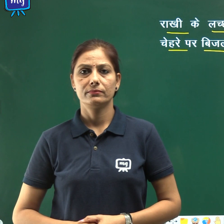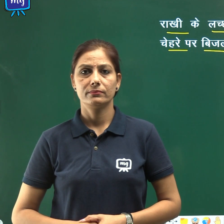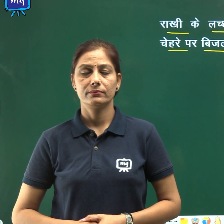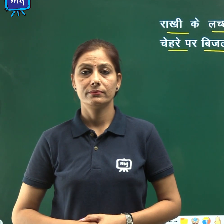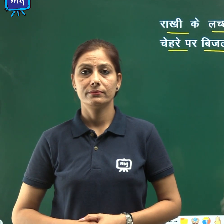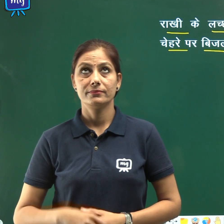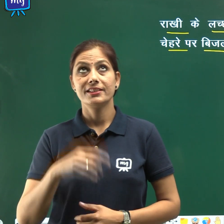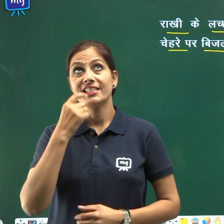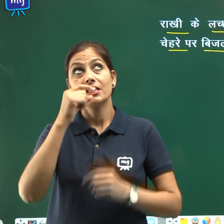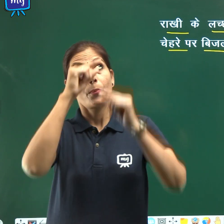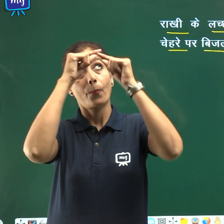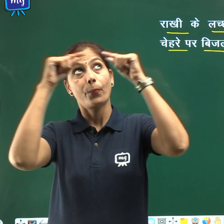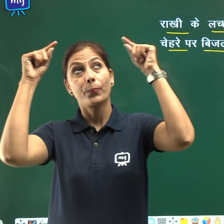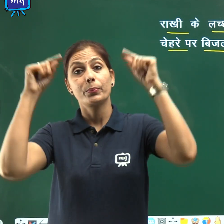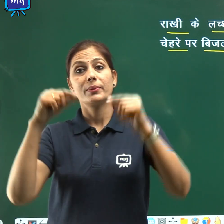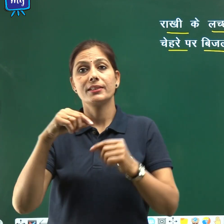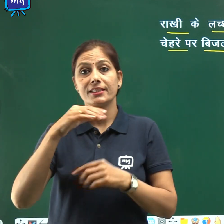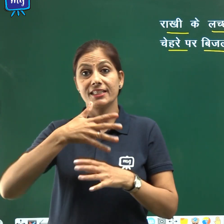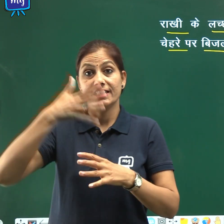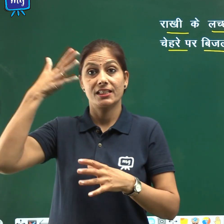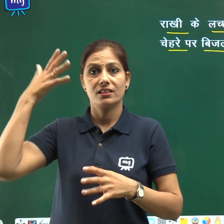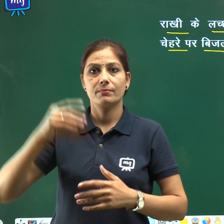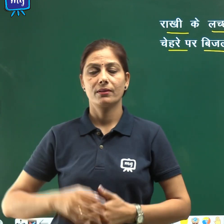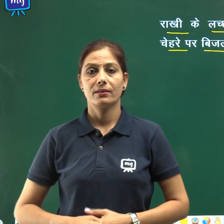बिजली जैसी चमक है।